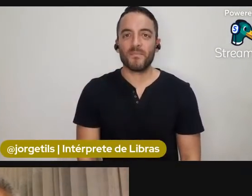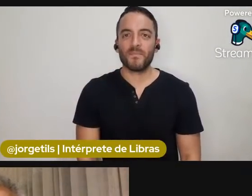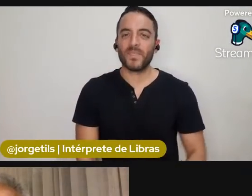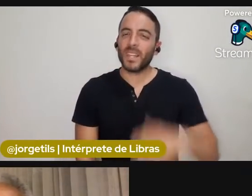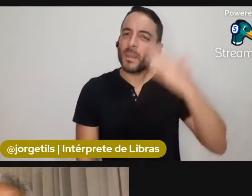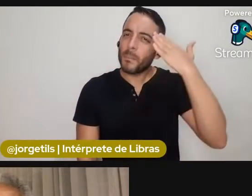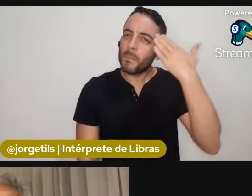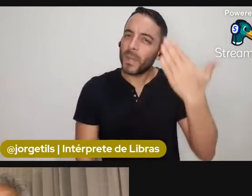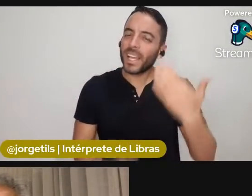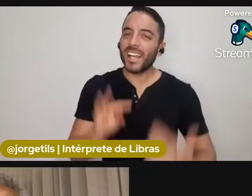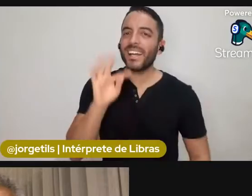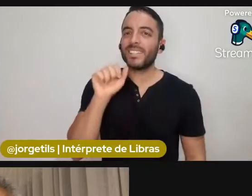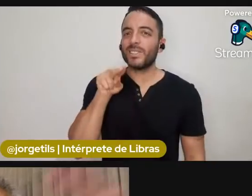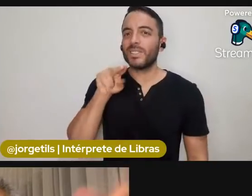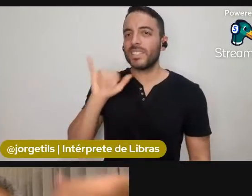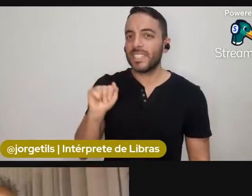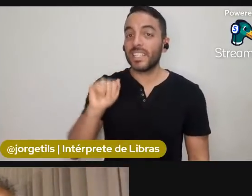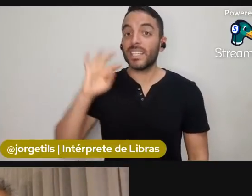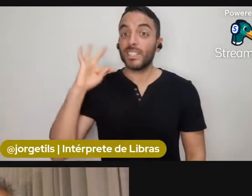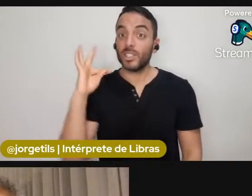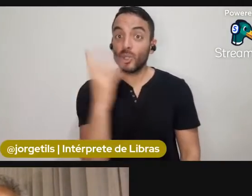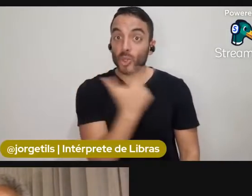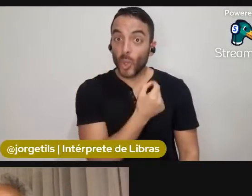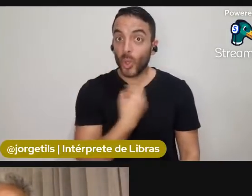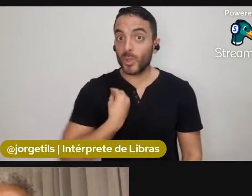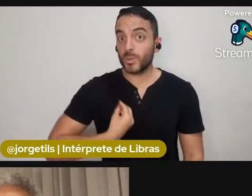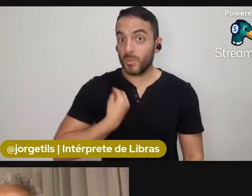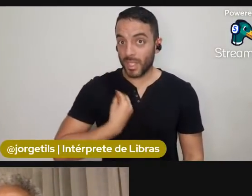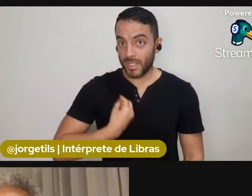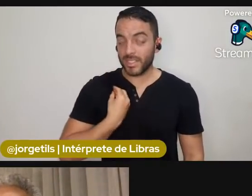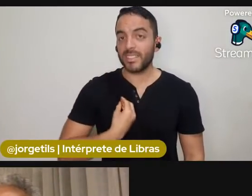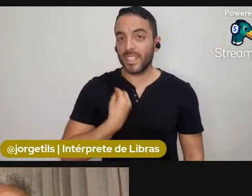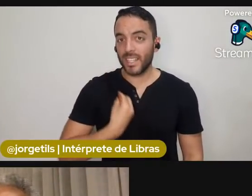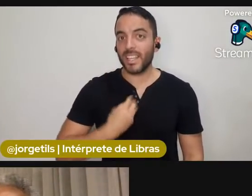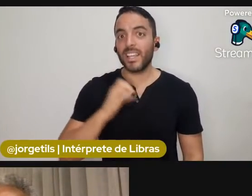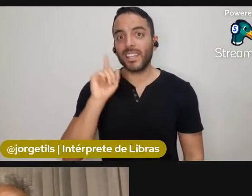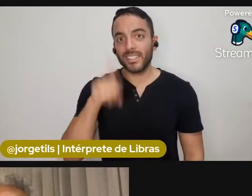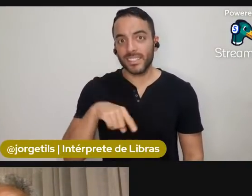todos que estão aqui, todos que estão lá